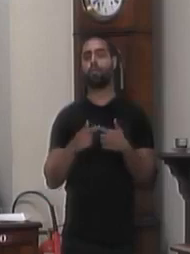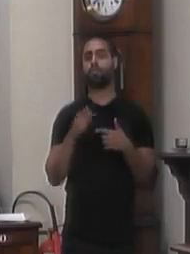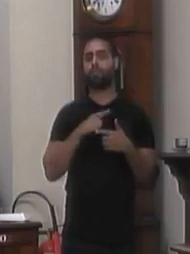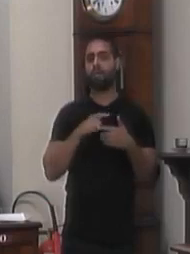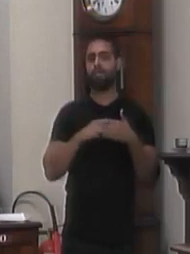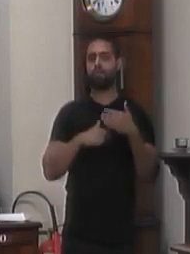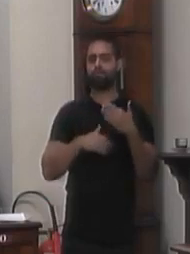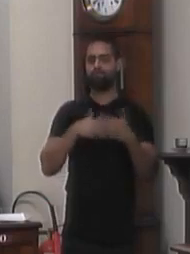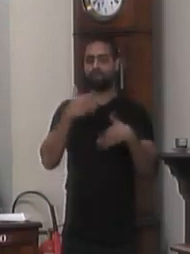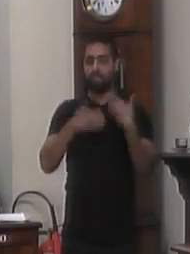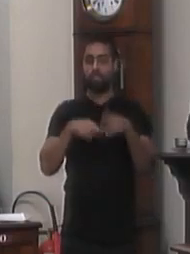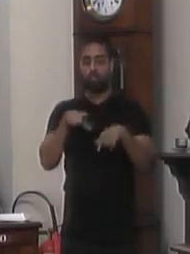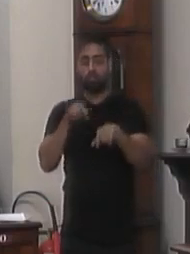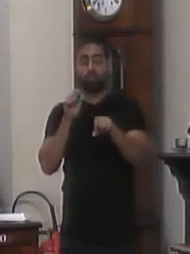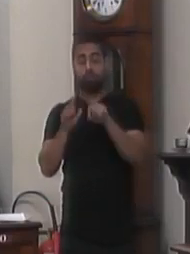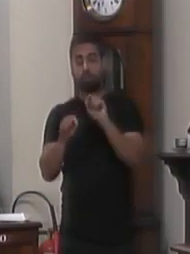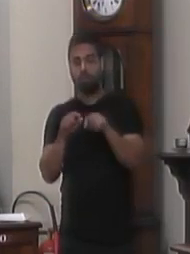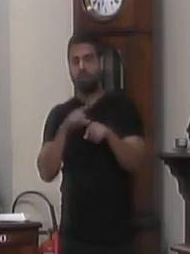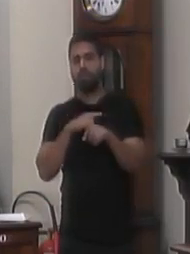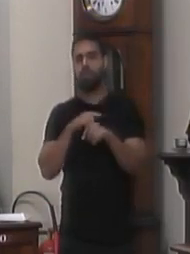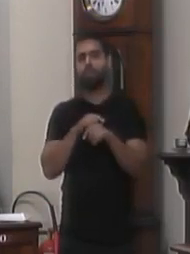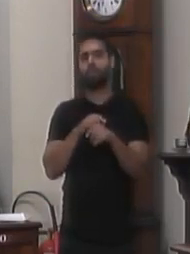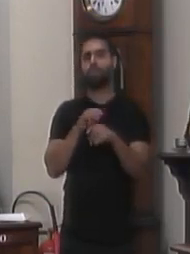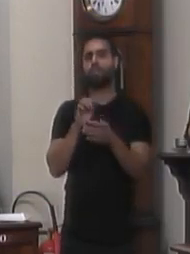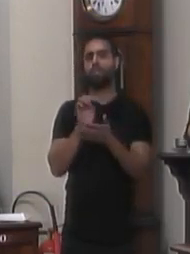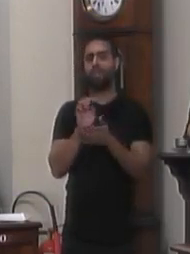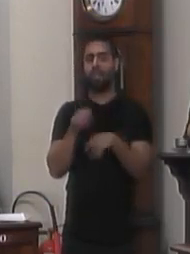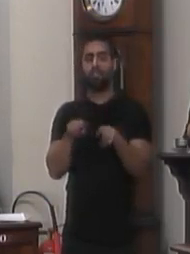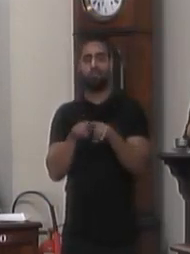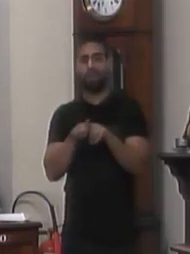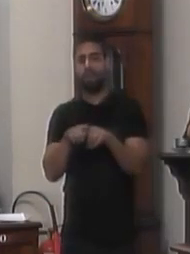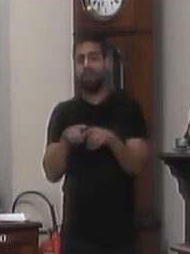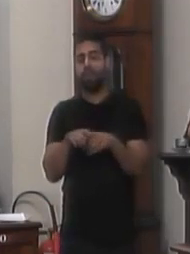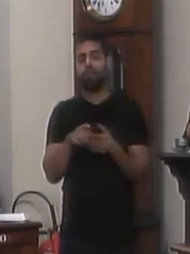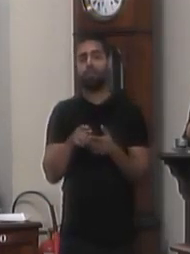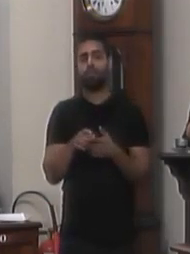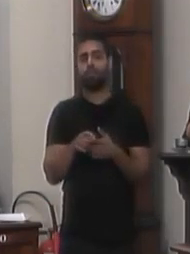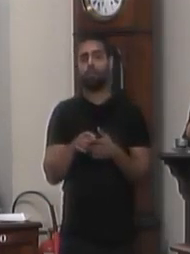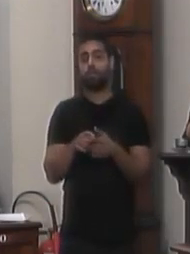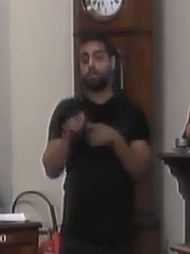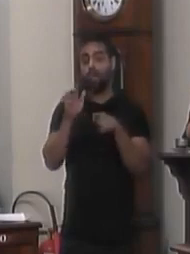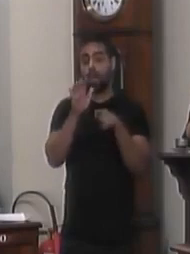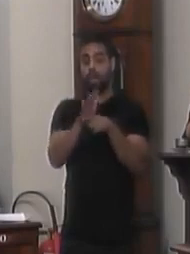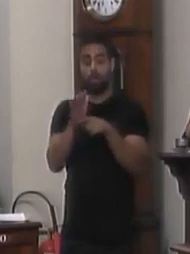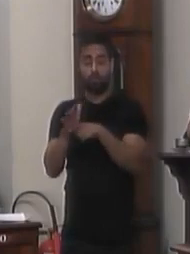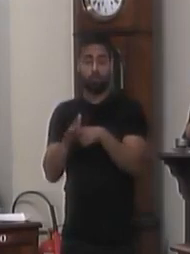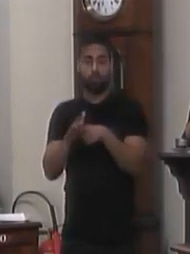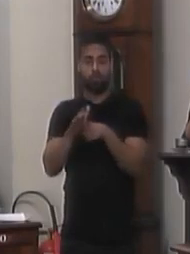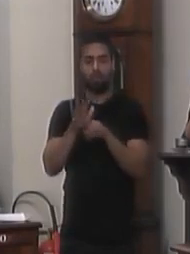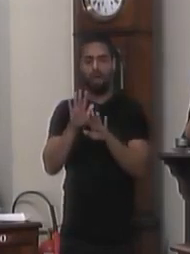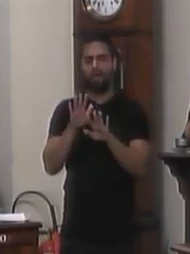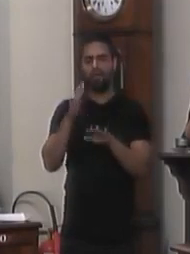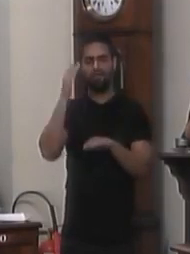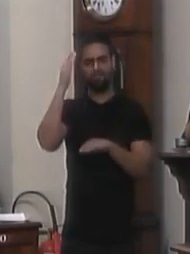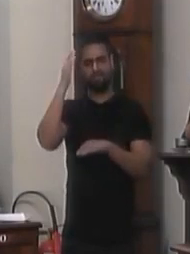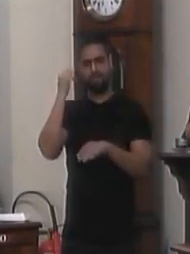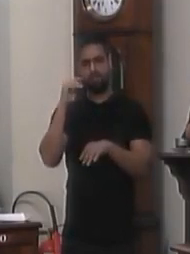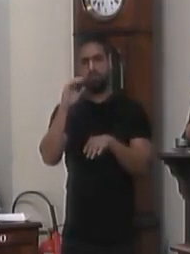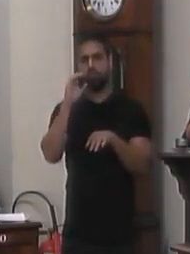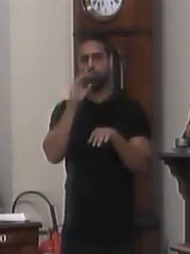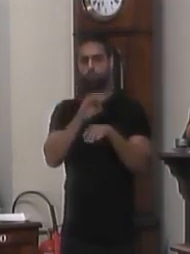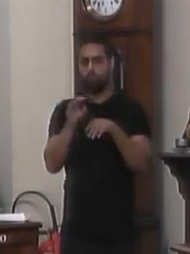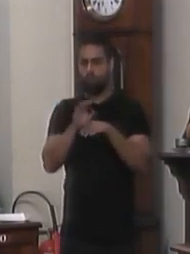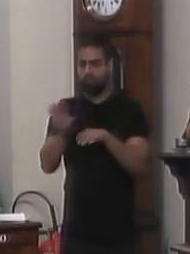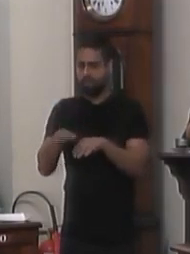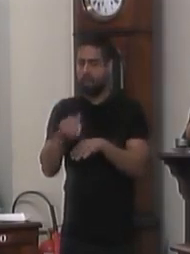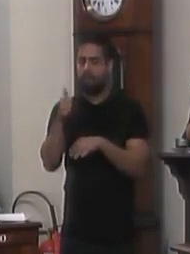processos seletivos, a gente tem estagiários que acabam dando suporte, mas a gente sabe que o concurso público é o